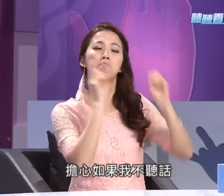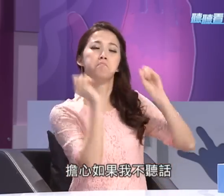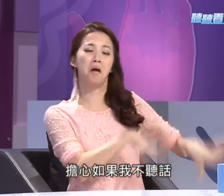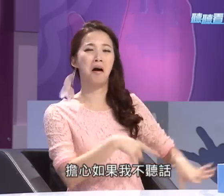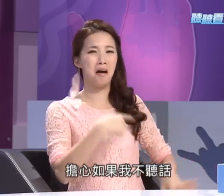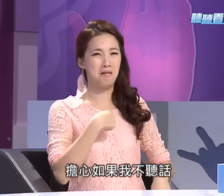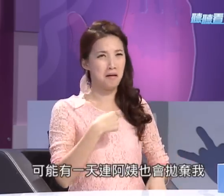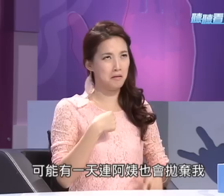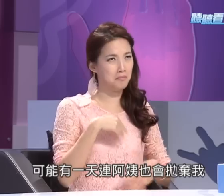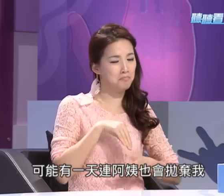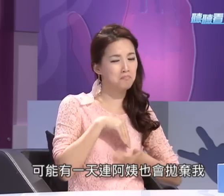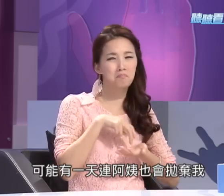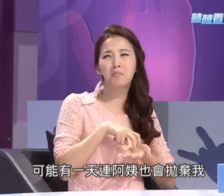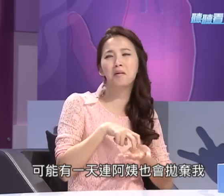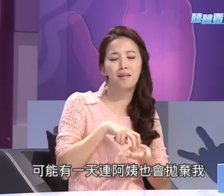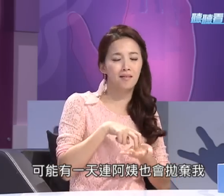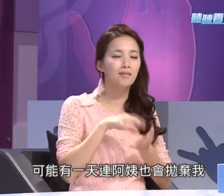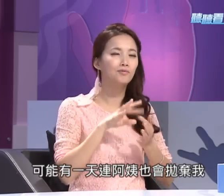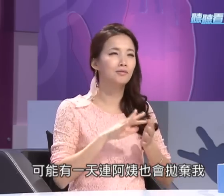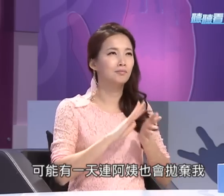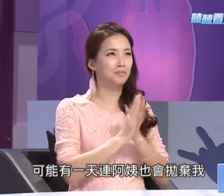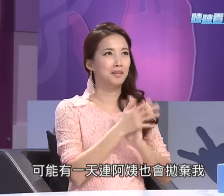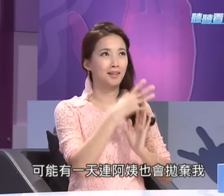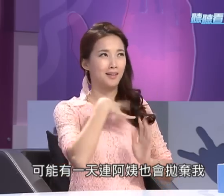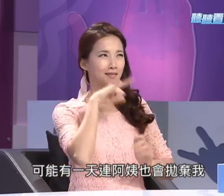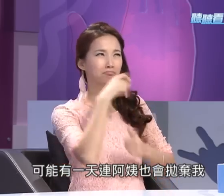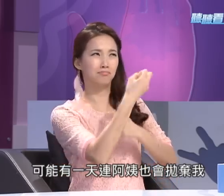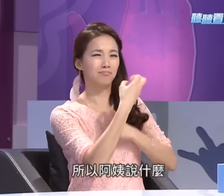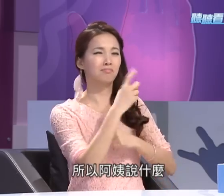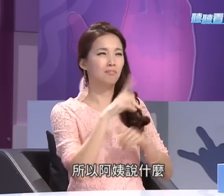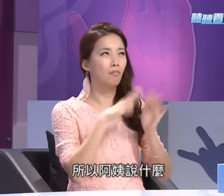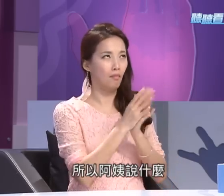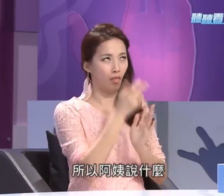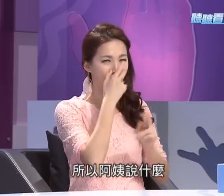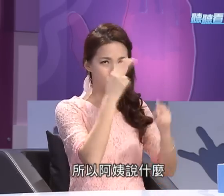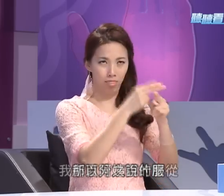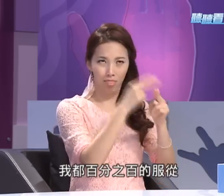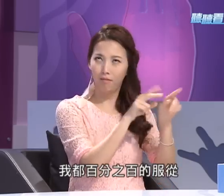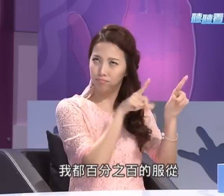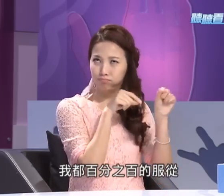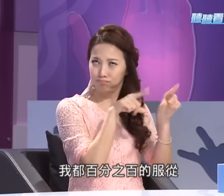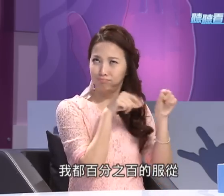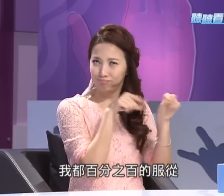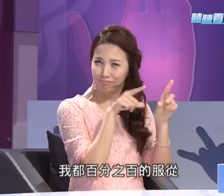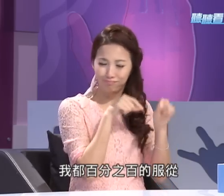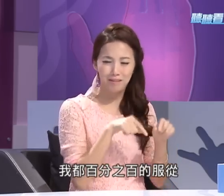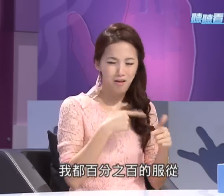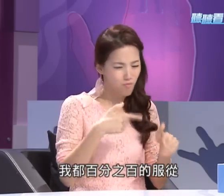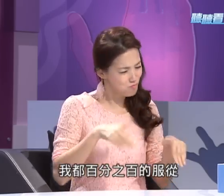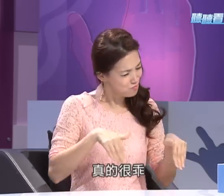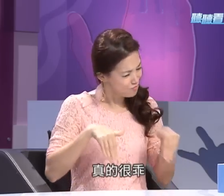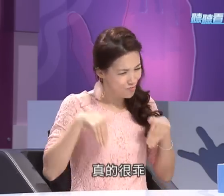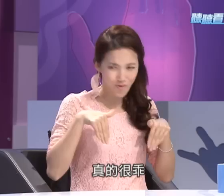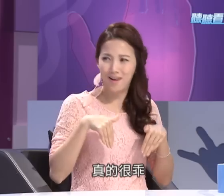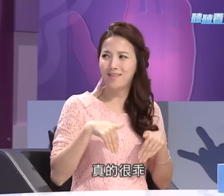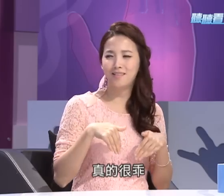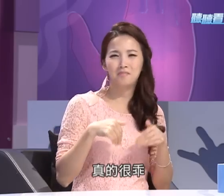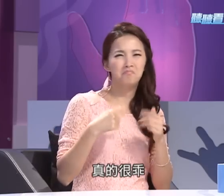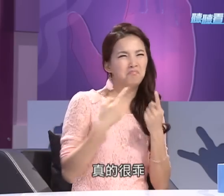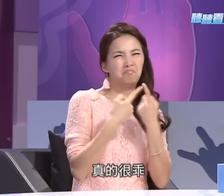话，可能有一天连阿姨也会抛弃我，所以阿姨说什么我都100%的服从，真的很乖，